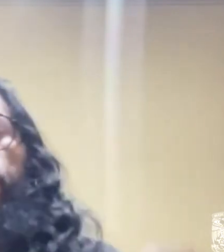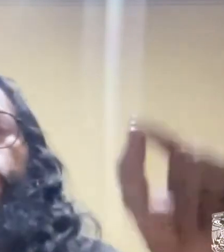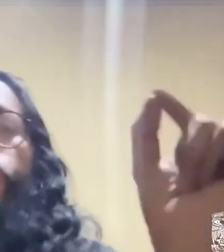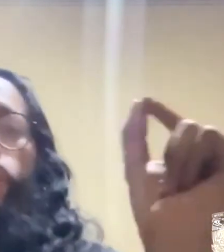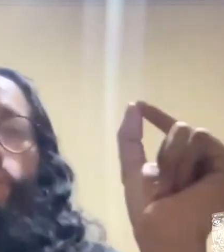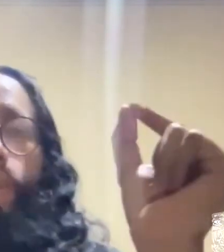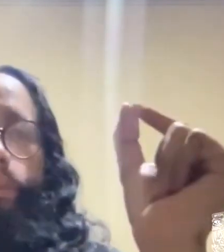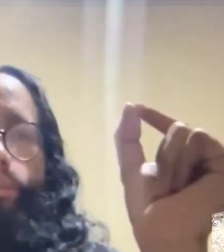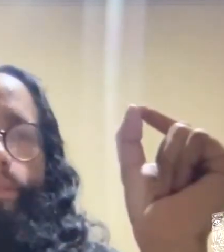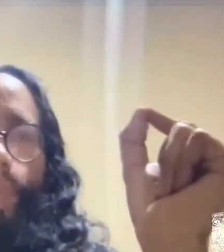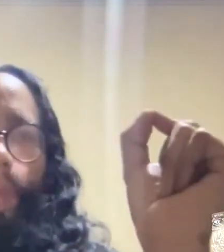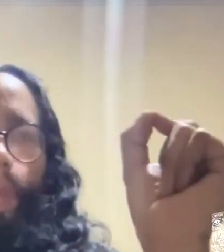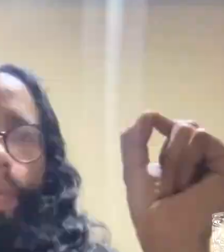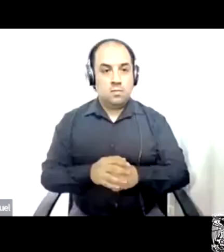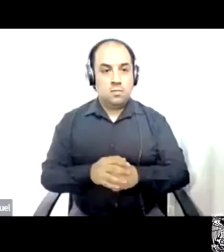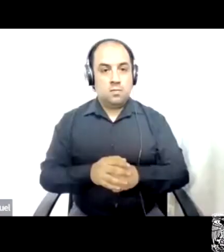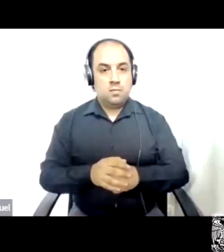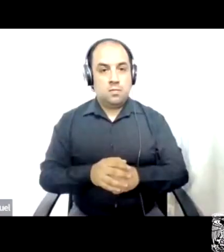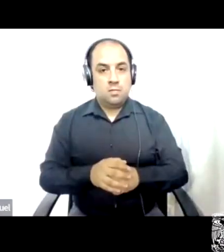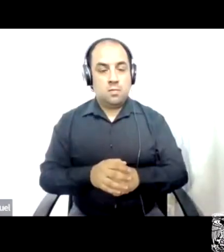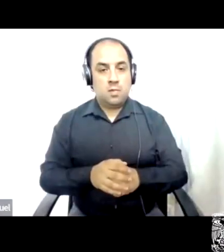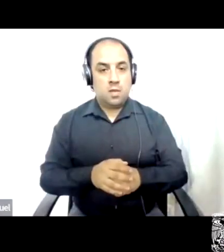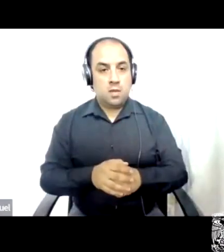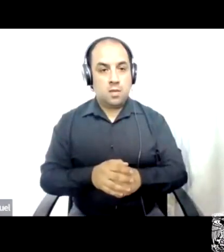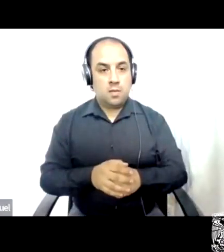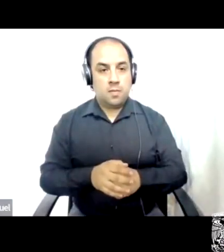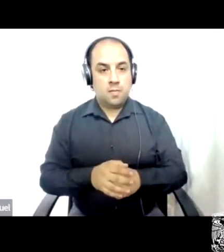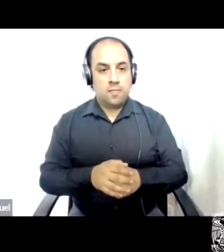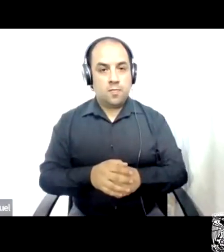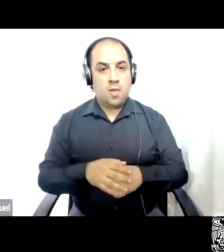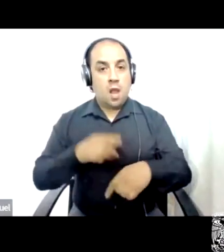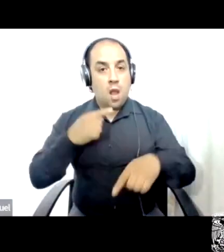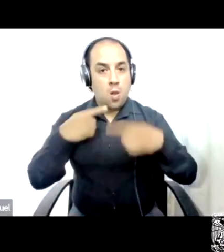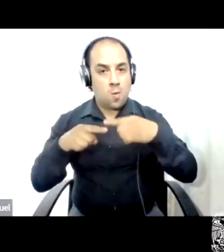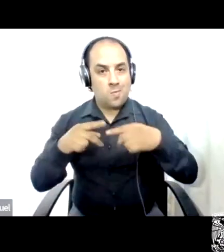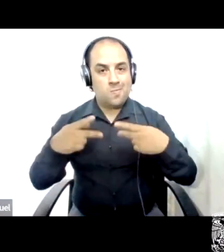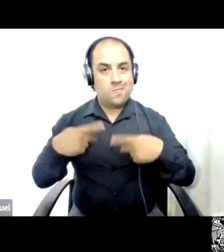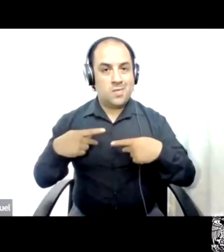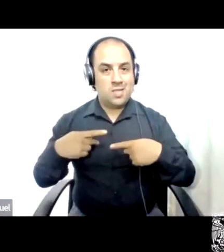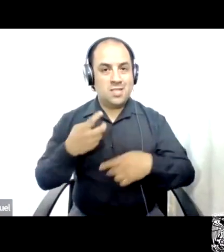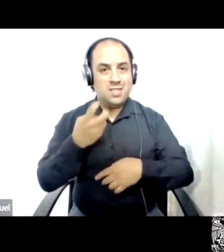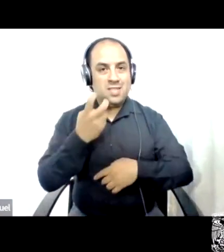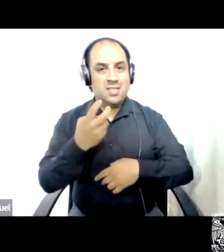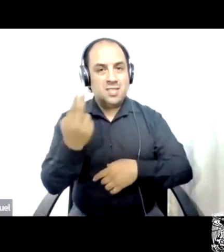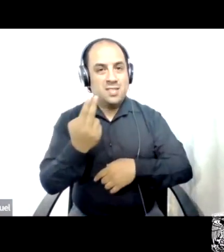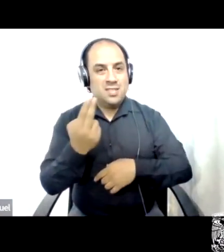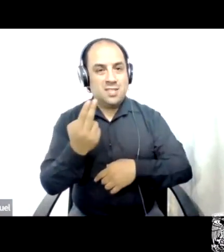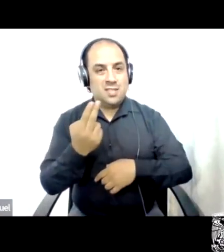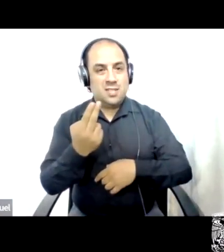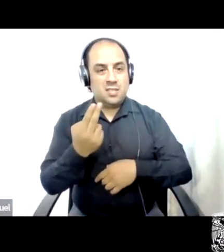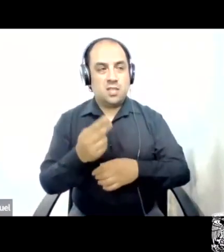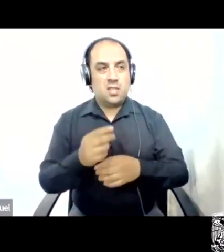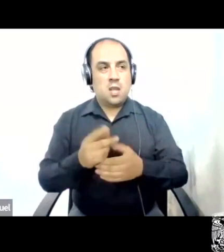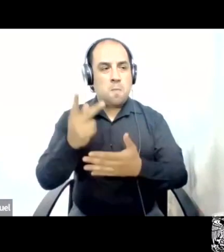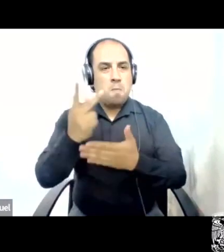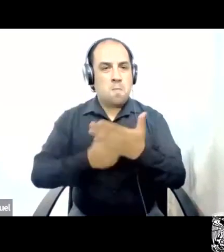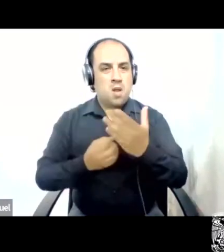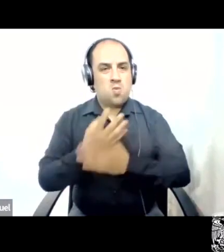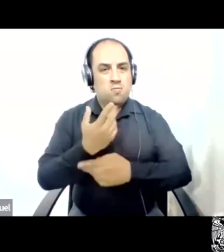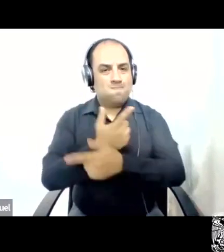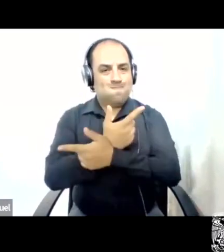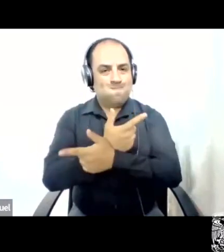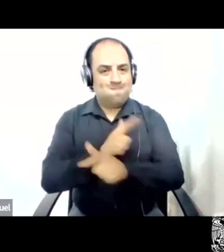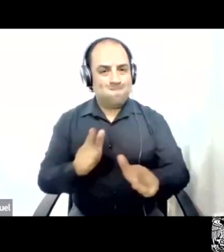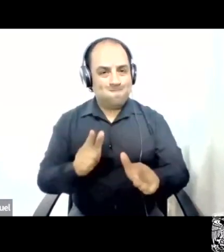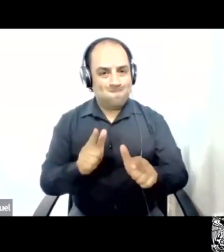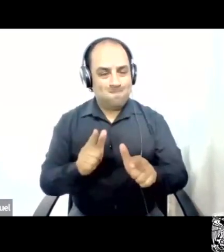Ahora ya he visto como lo que nos comentan estas personas acerca de lo que implica el modelo neoliberal, no pensándolo